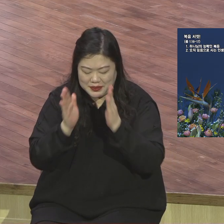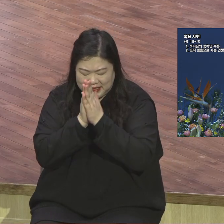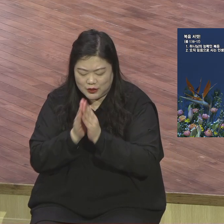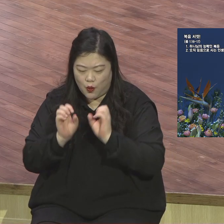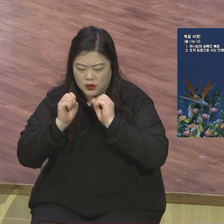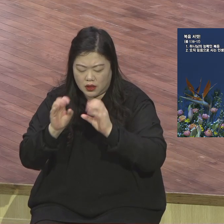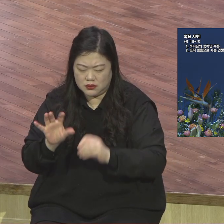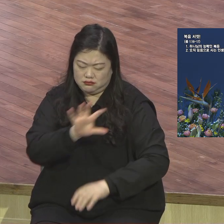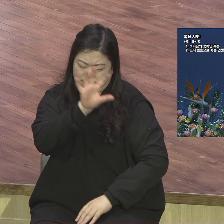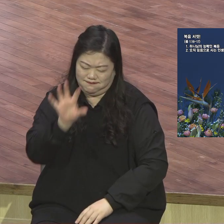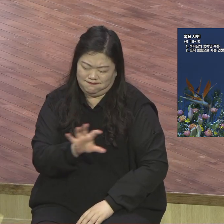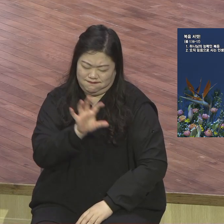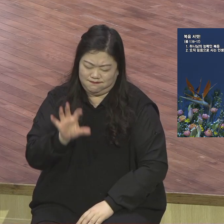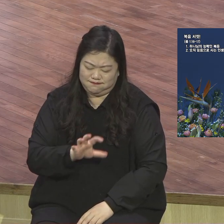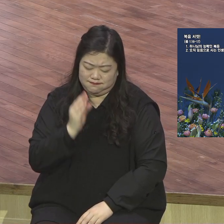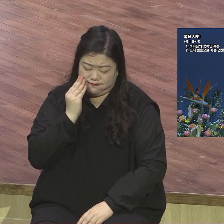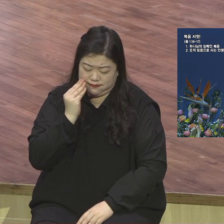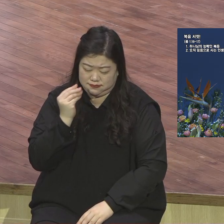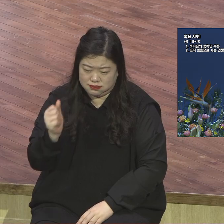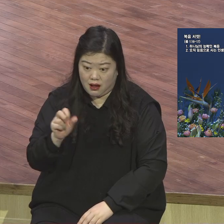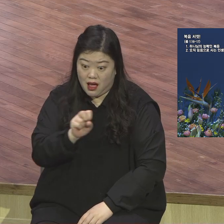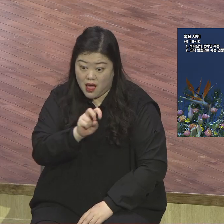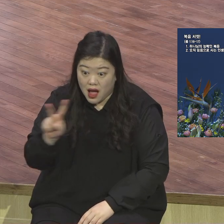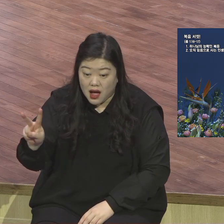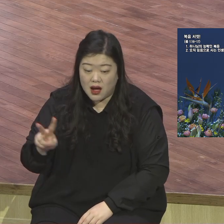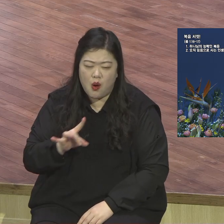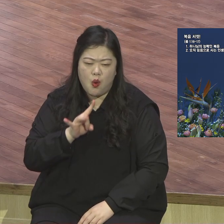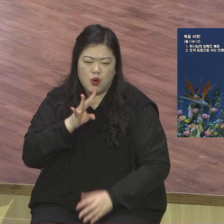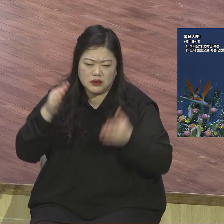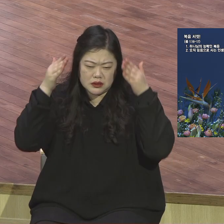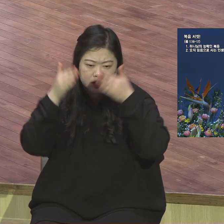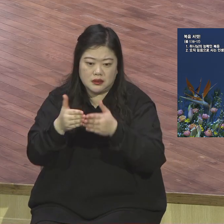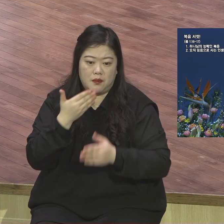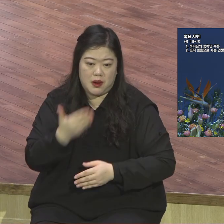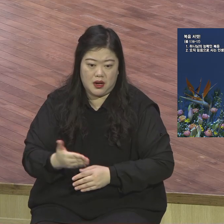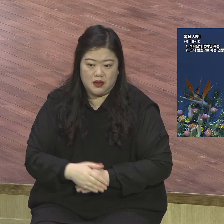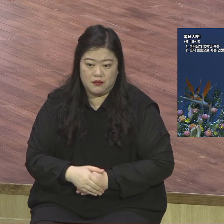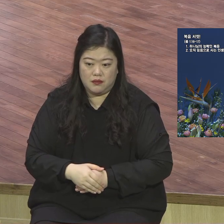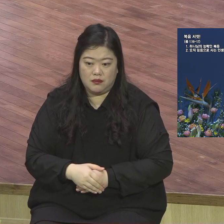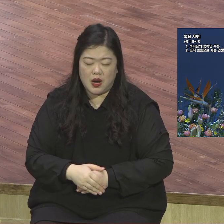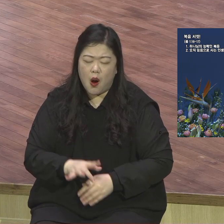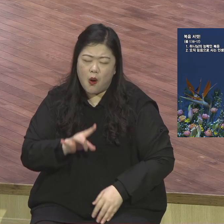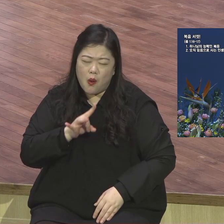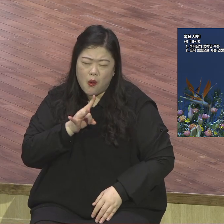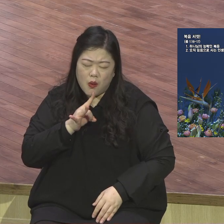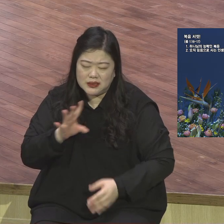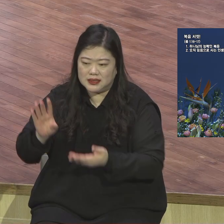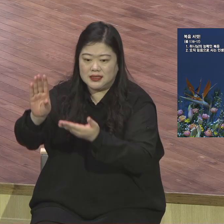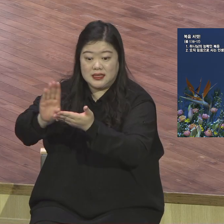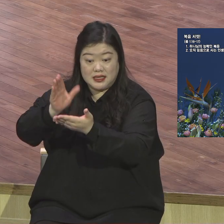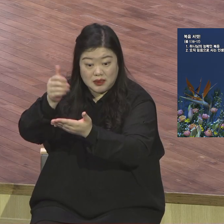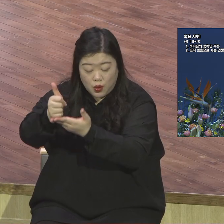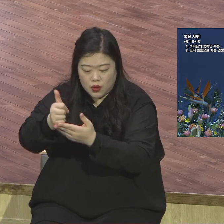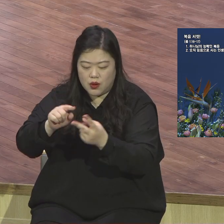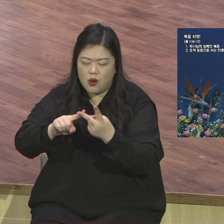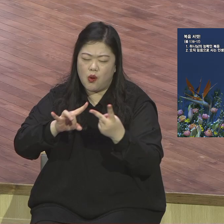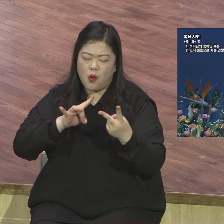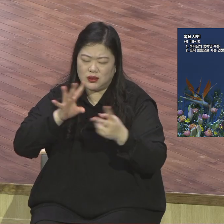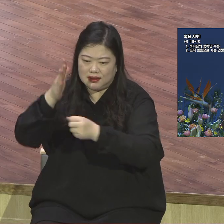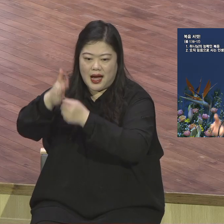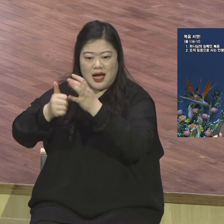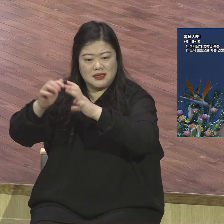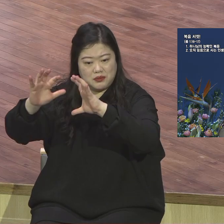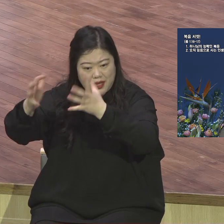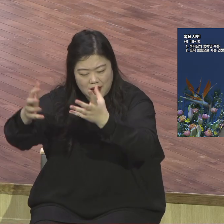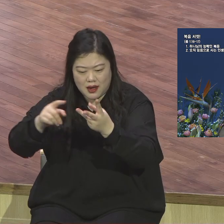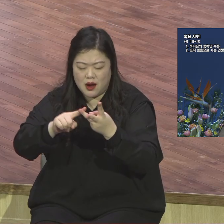오직 그리스도의 갈보리 산 언약, 오직 하나님 나라의 감람산 언약, 오직